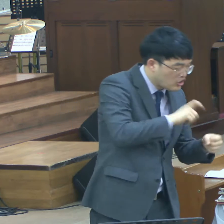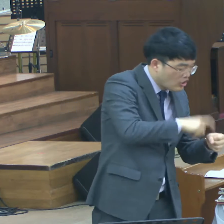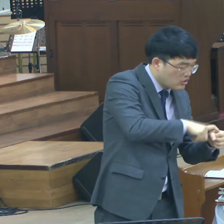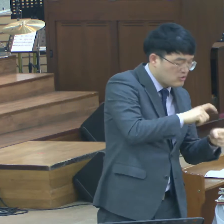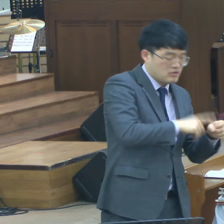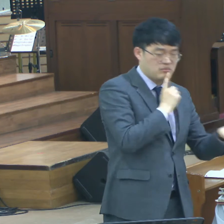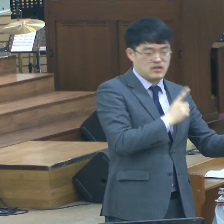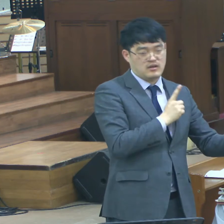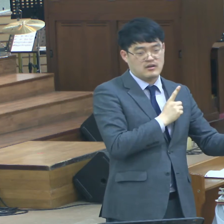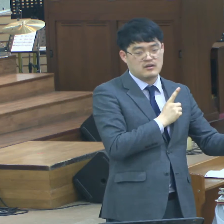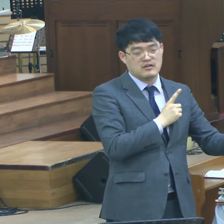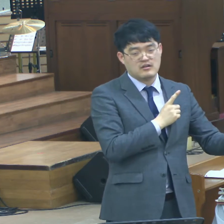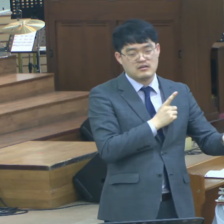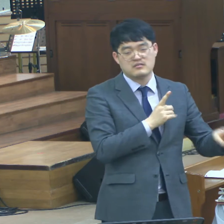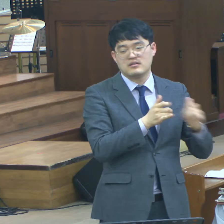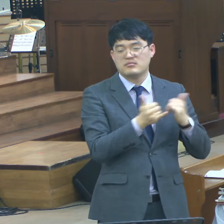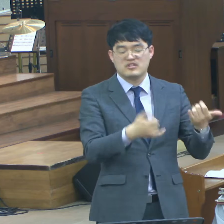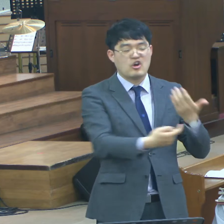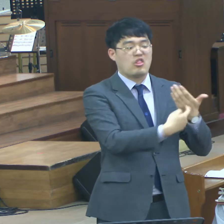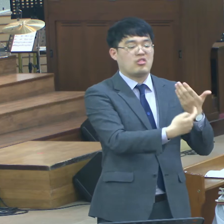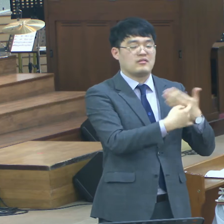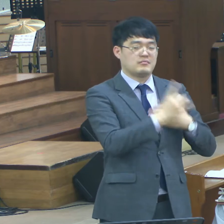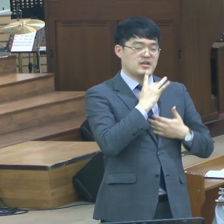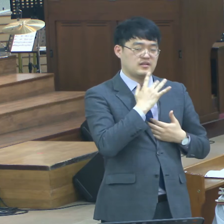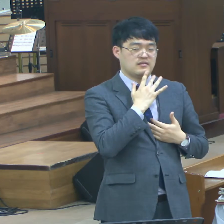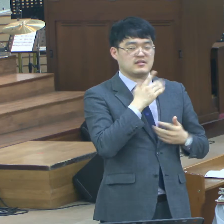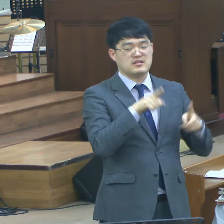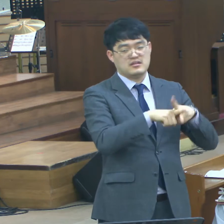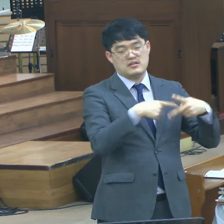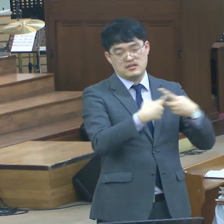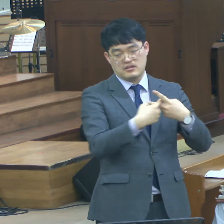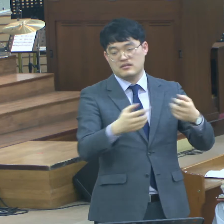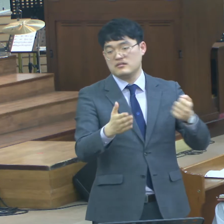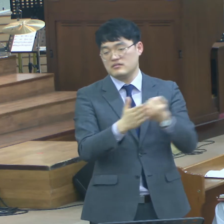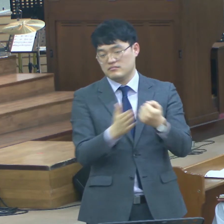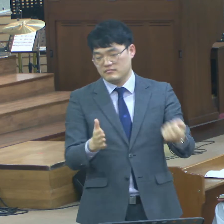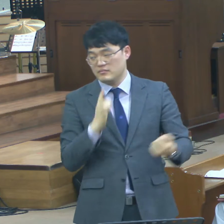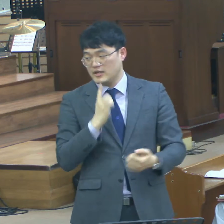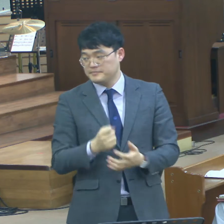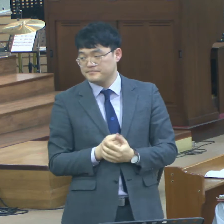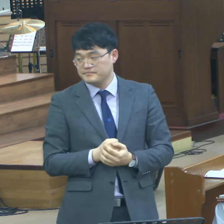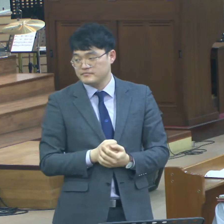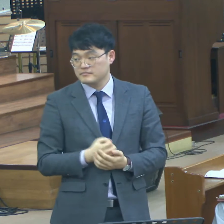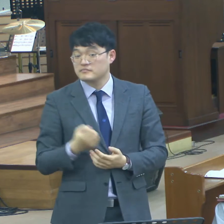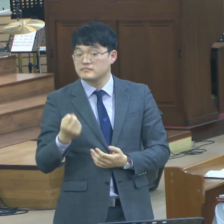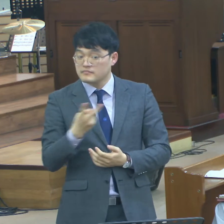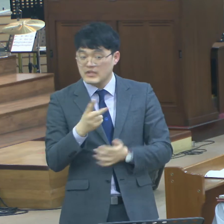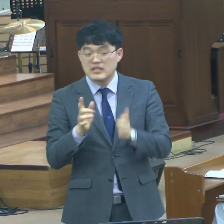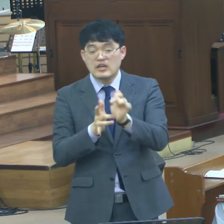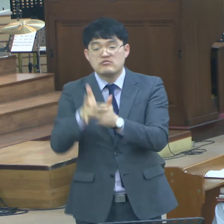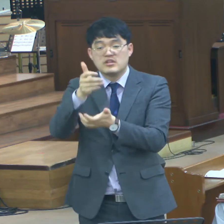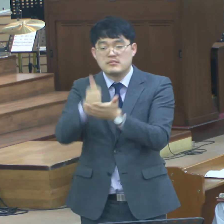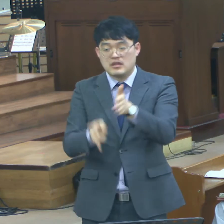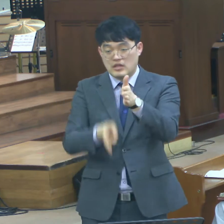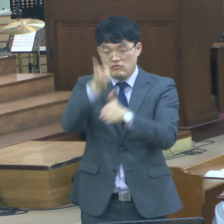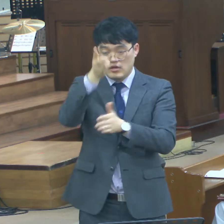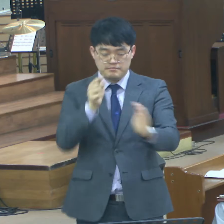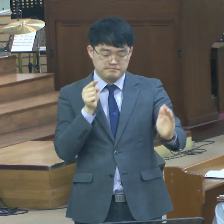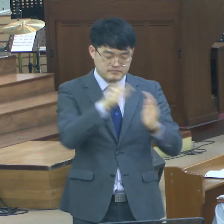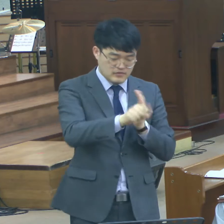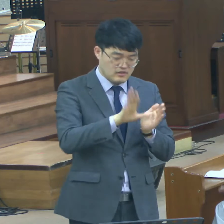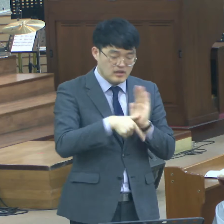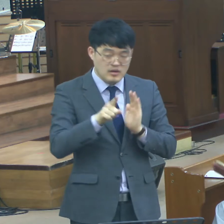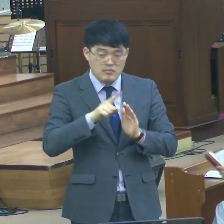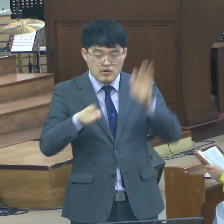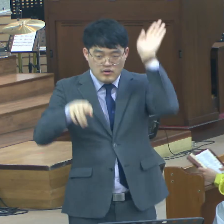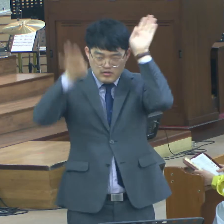의미 있는 표적을 사람들은 표면적인 것만 봤기 때문에. 나귀를 타고 예루살렘에 올라가셨습니다. 말을